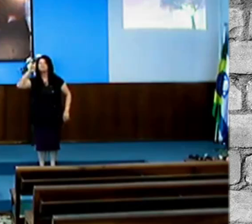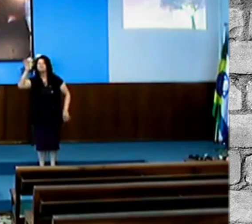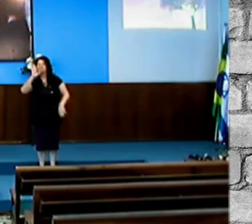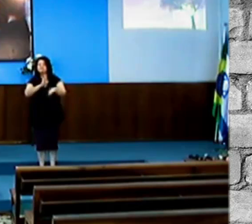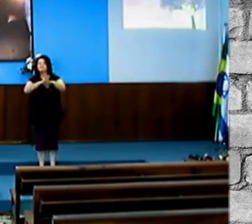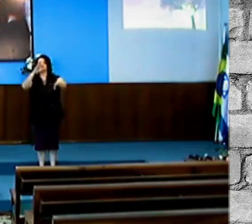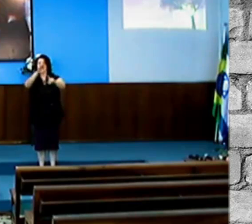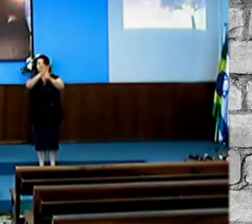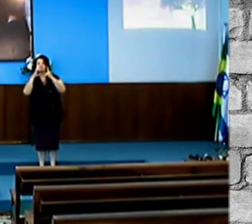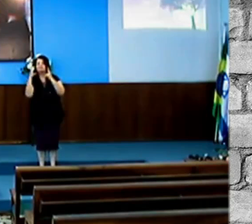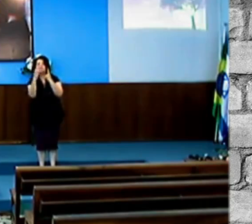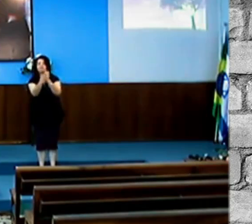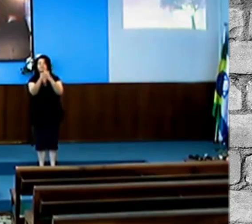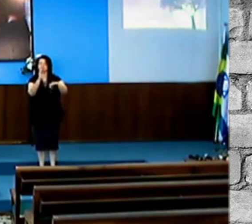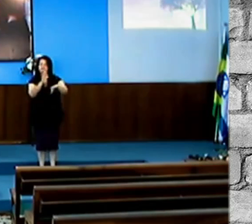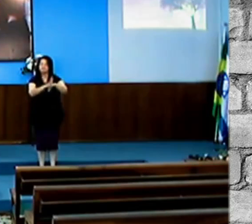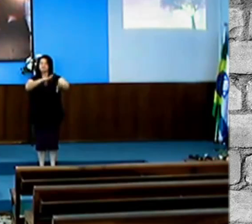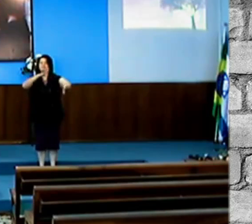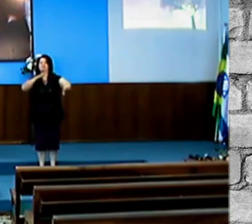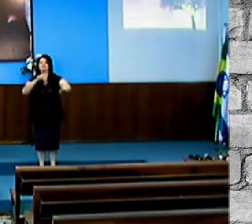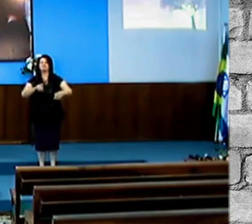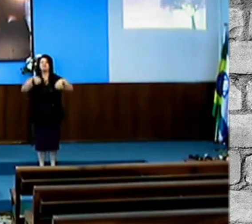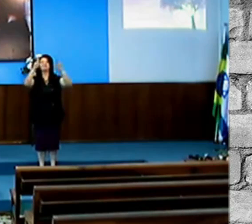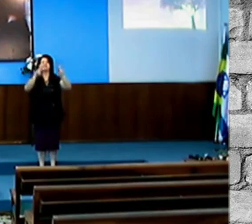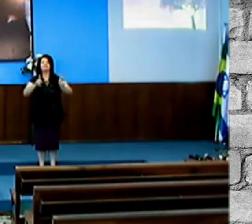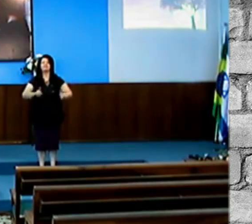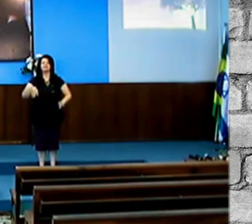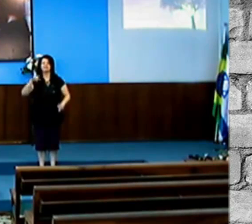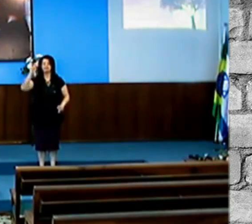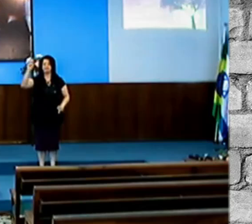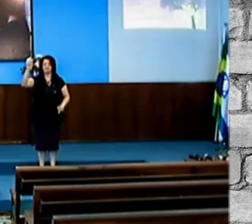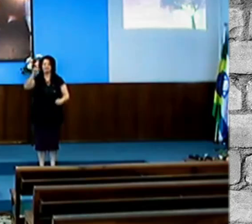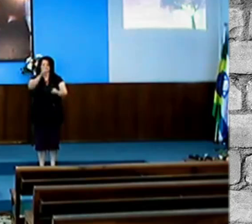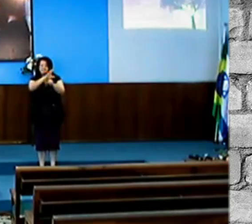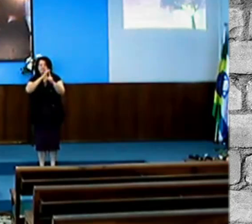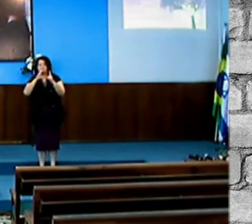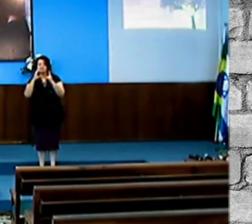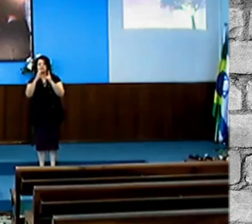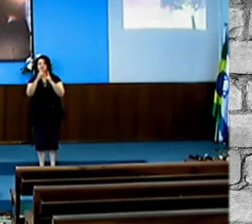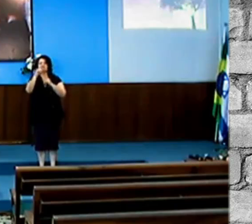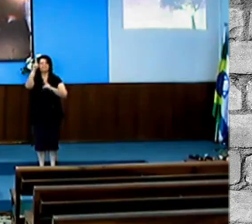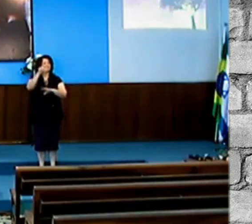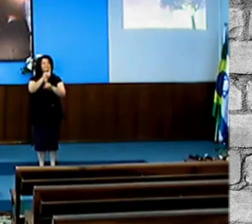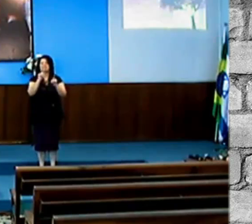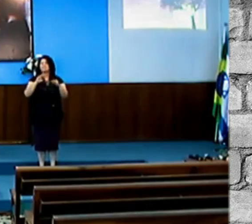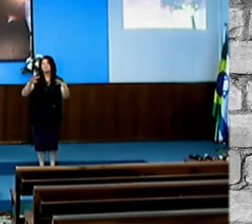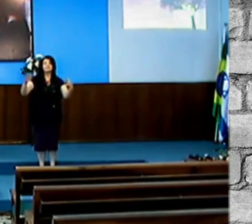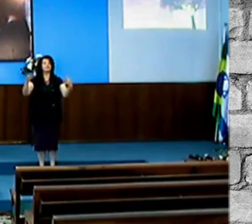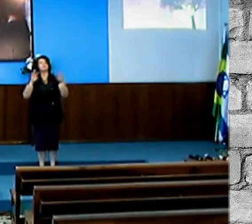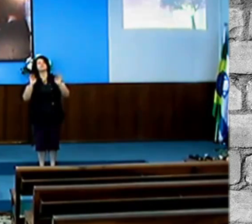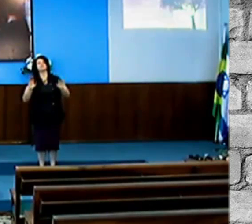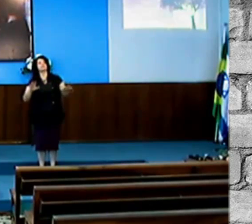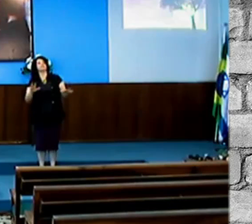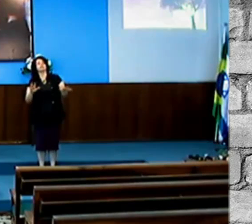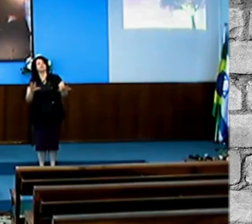para o culto, é Ele quem nos chama para a sua presença, e no culto, Deus não é só um espectador, mas